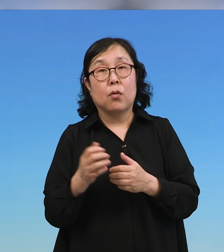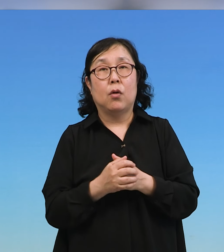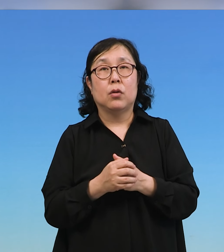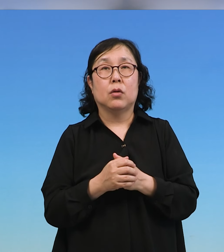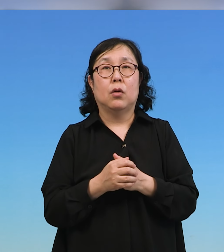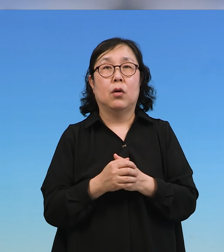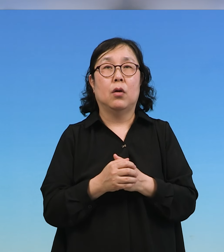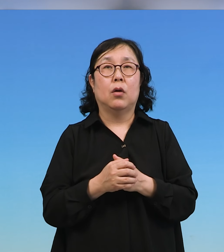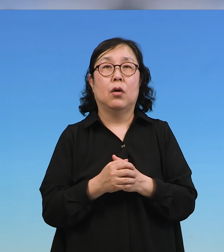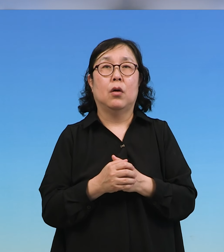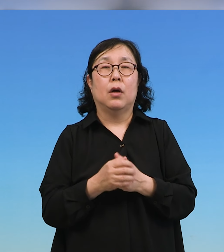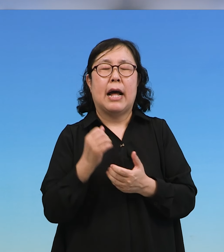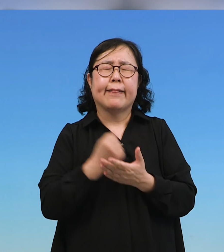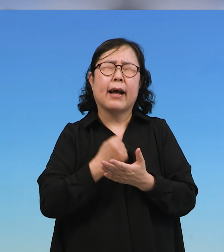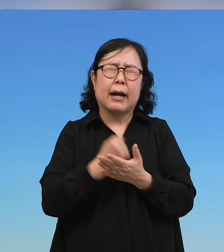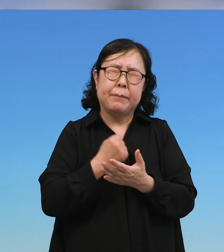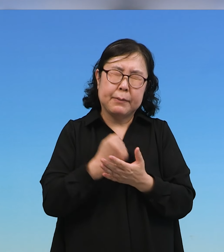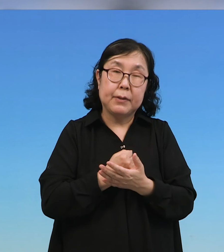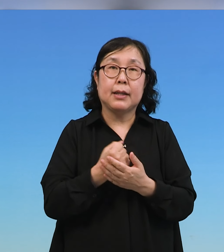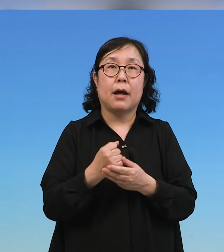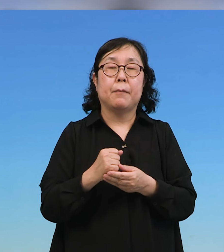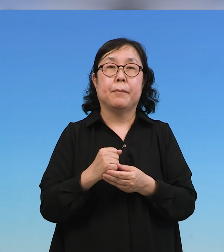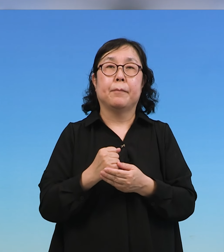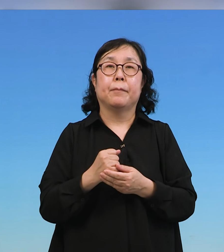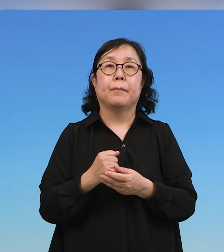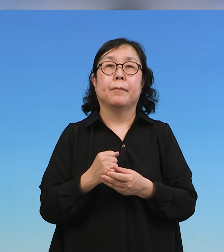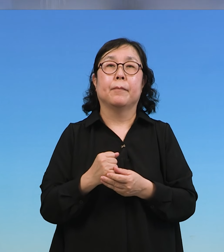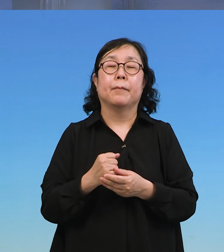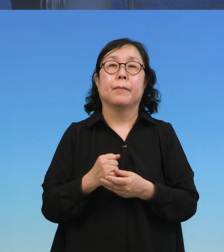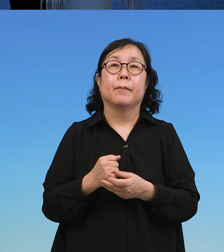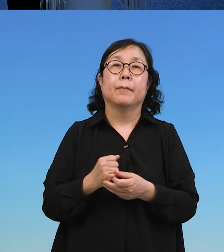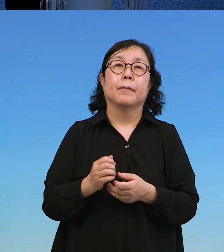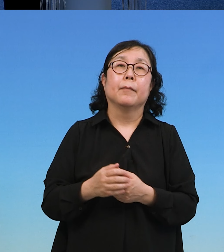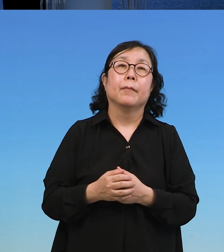너무. 자, 한번 들어보십시오.